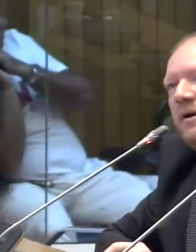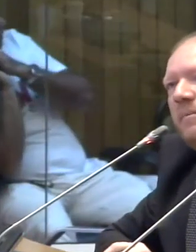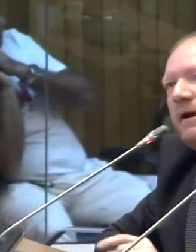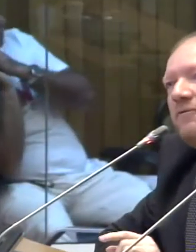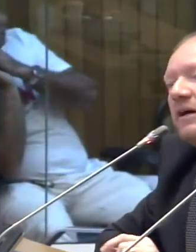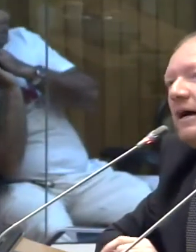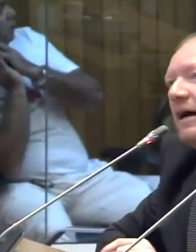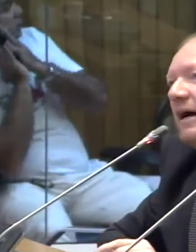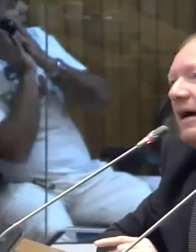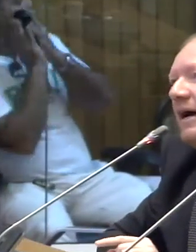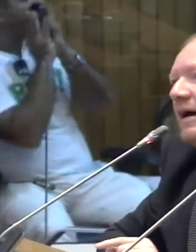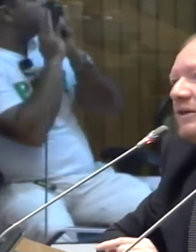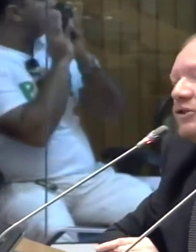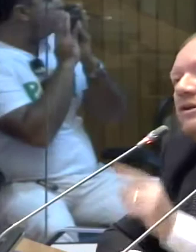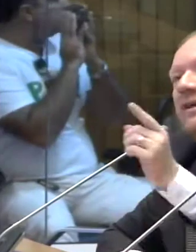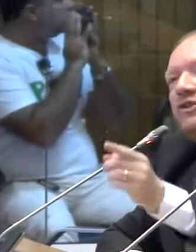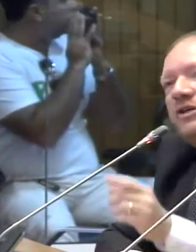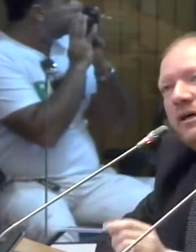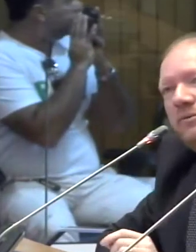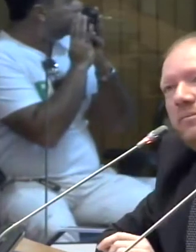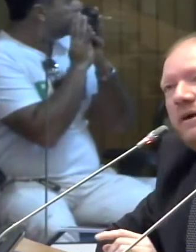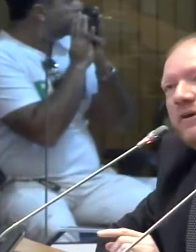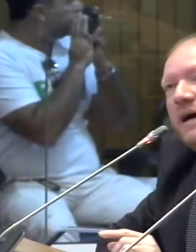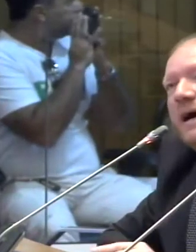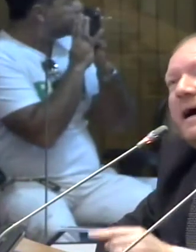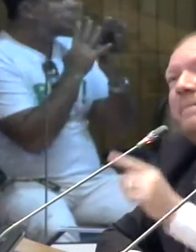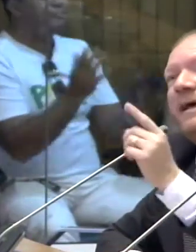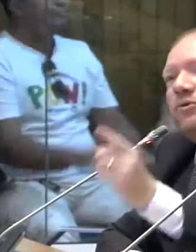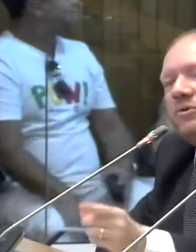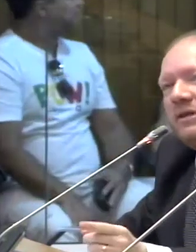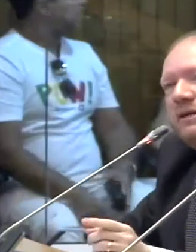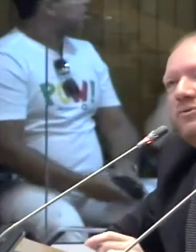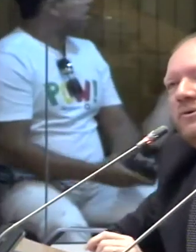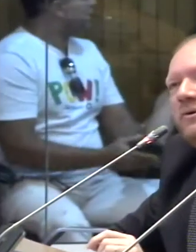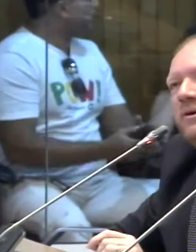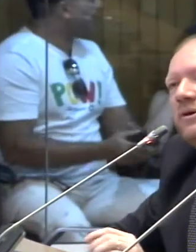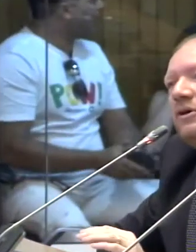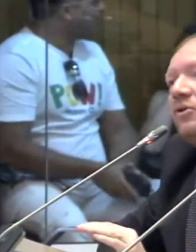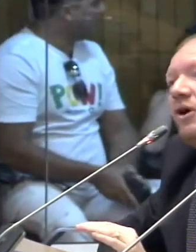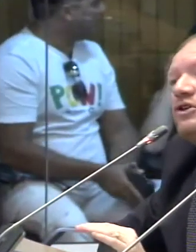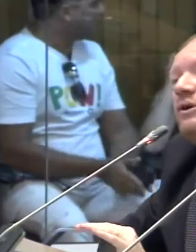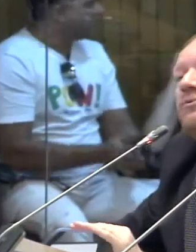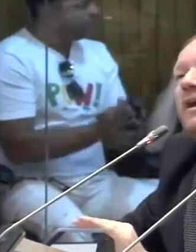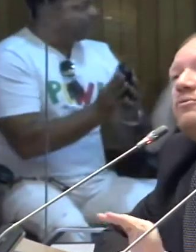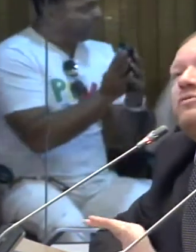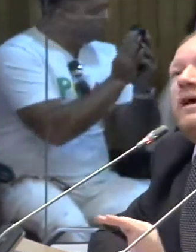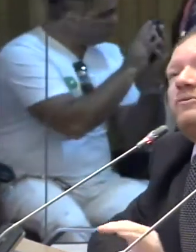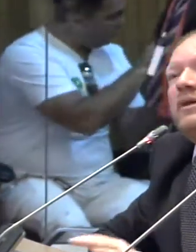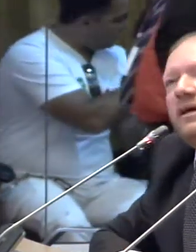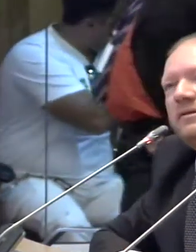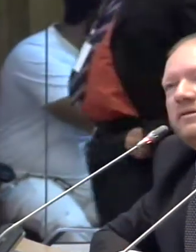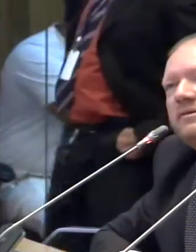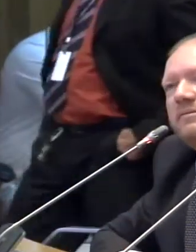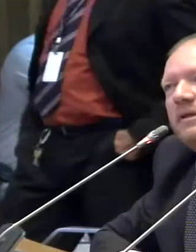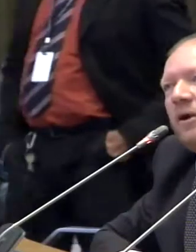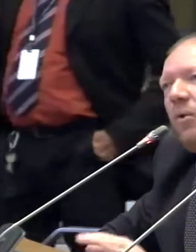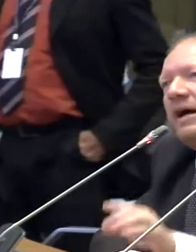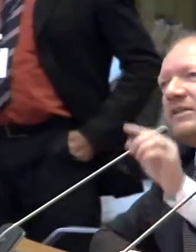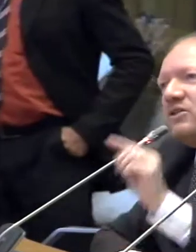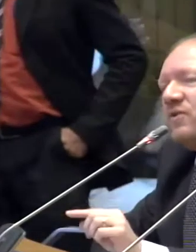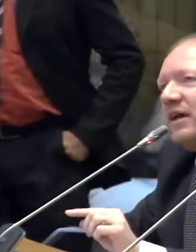adversários, para ficar chantageando, para ficar amedrontando, que nós não temos medo